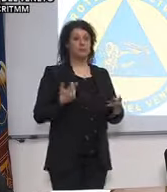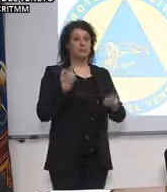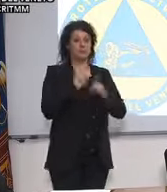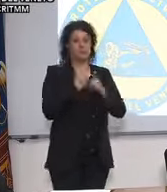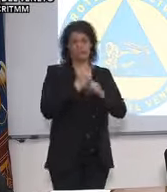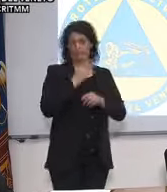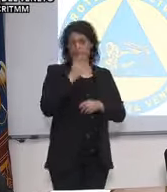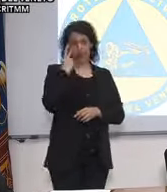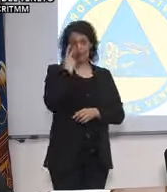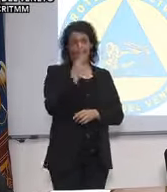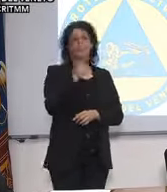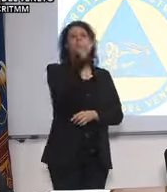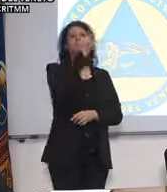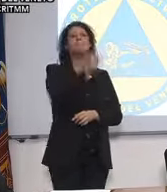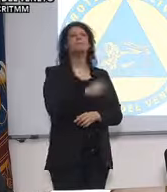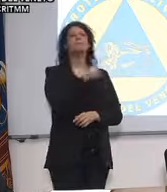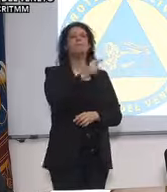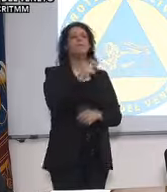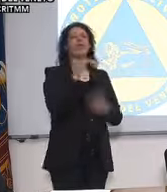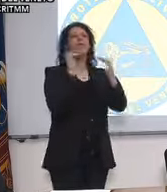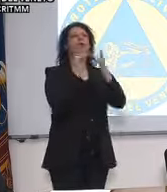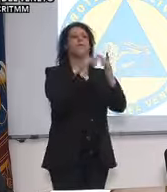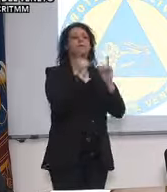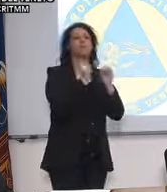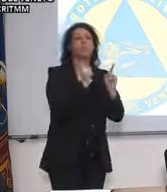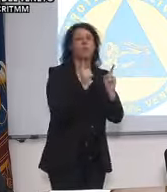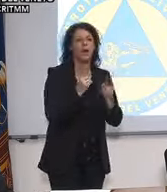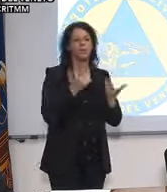sia un contagio primario ma sia secondario,